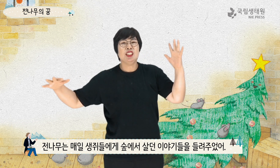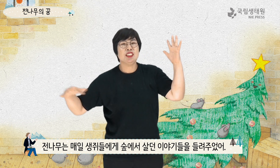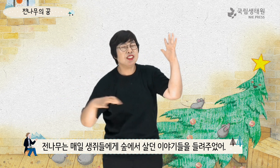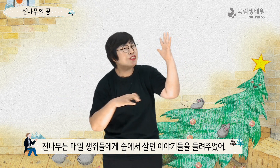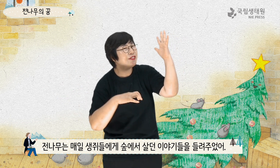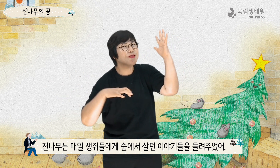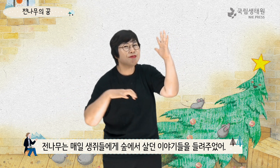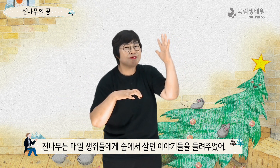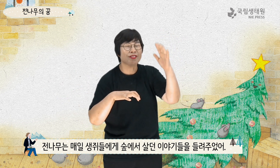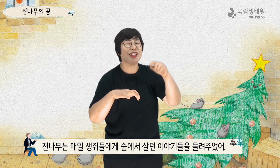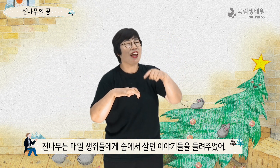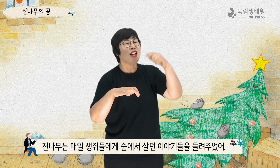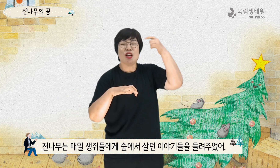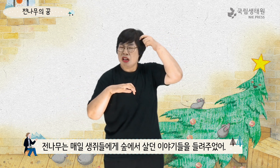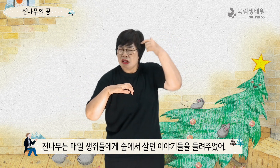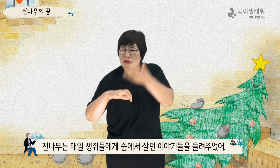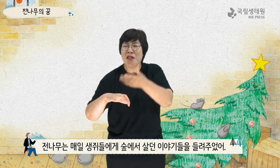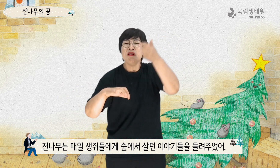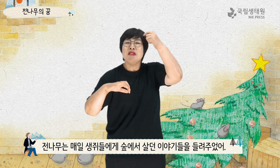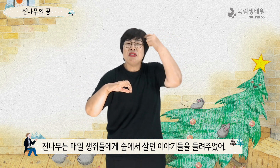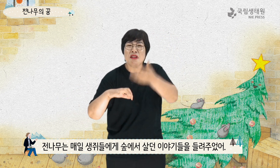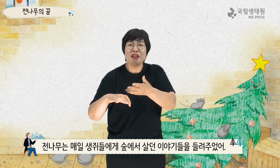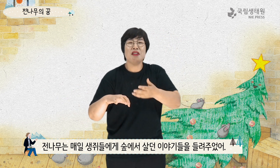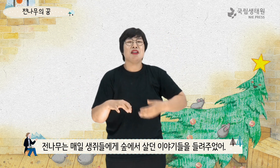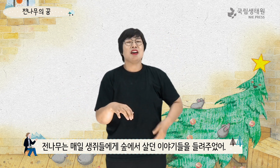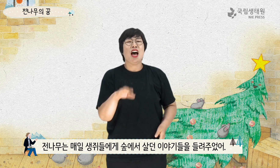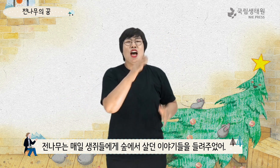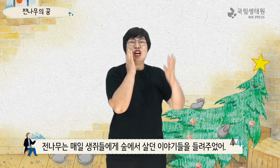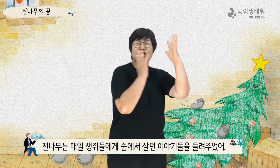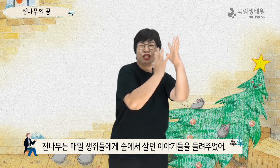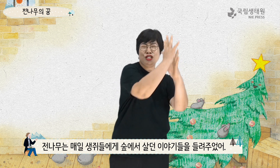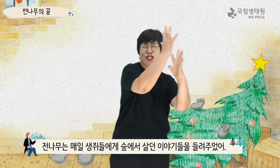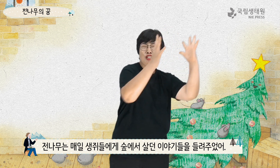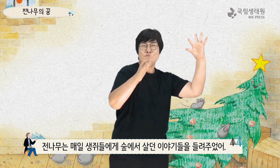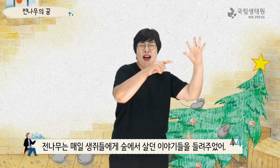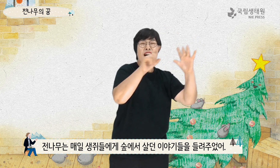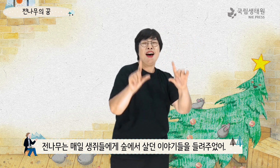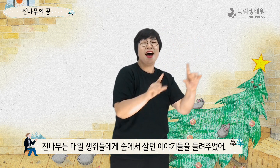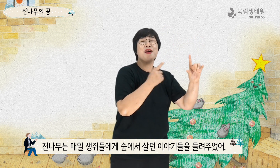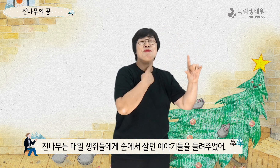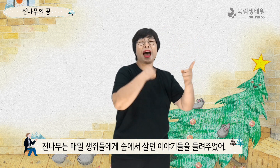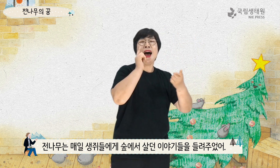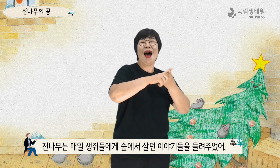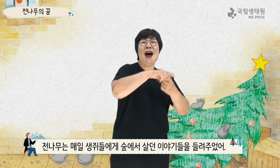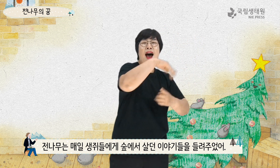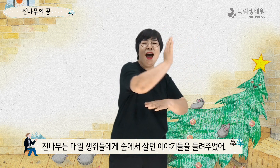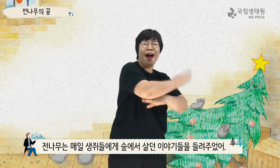전나무는 매일 생쥐들에게 숲에서 살던 이야기들을 들려주었어.